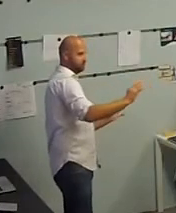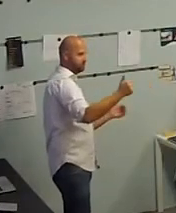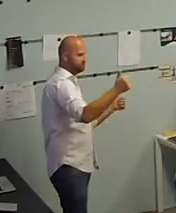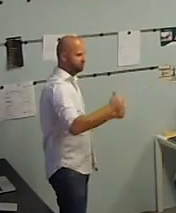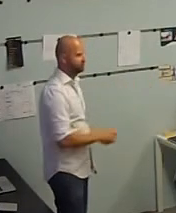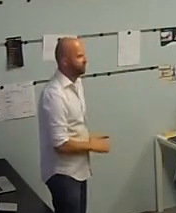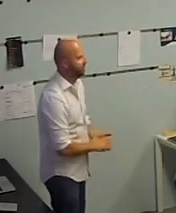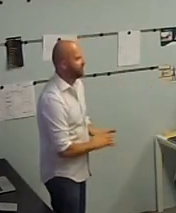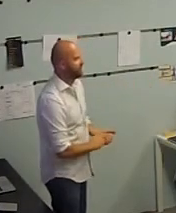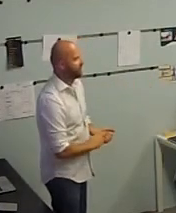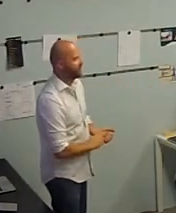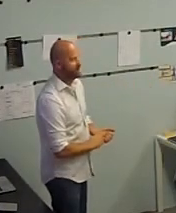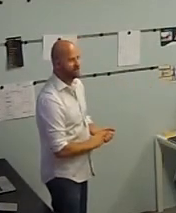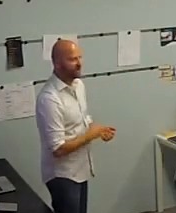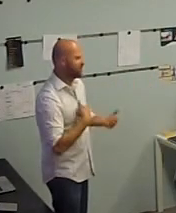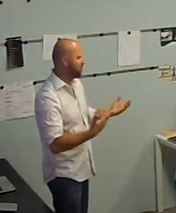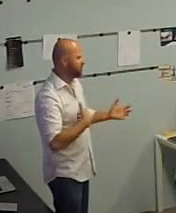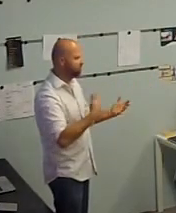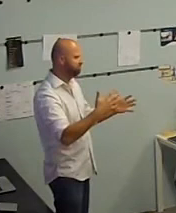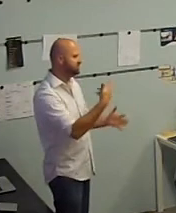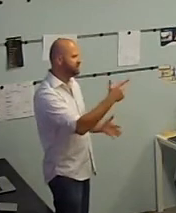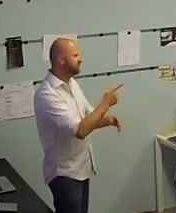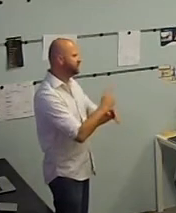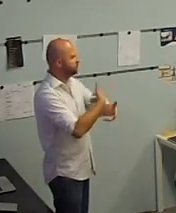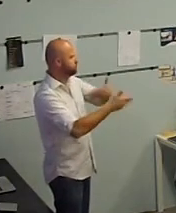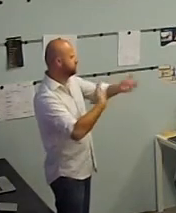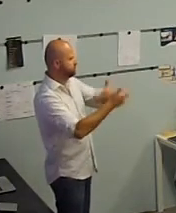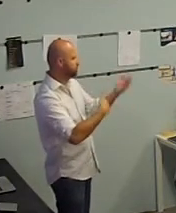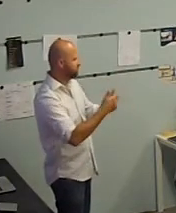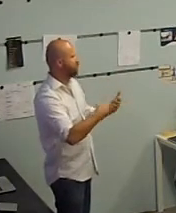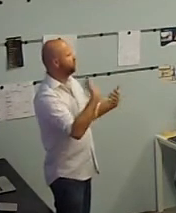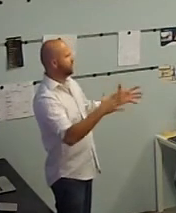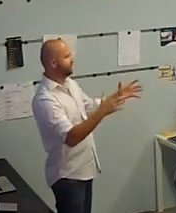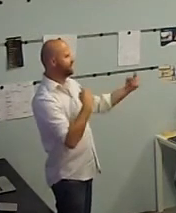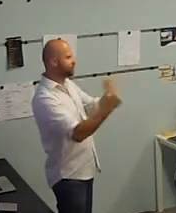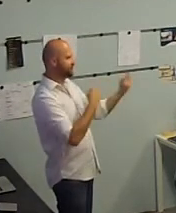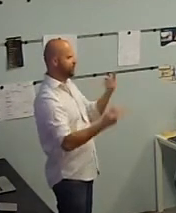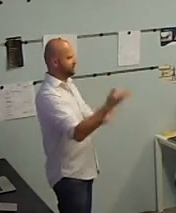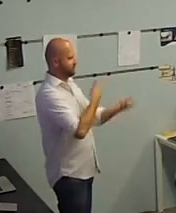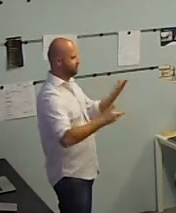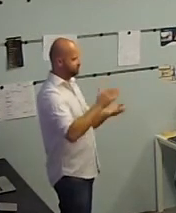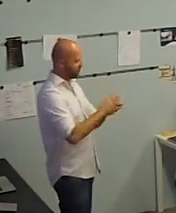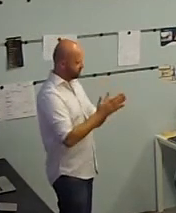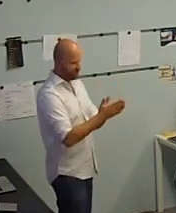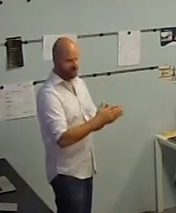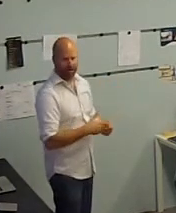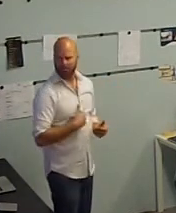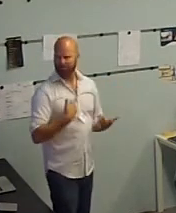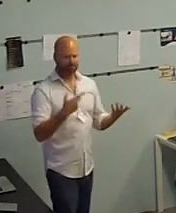Seht ihr mich auf den verschiedenen Bildschirmen? Also wir wollen einfach 20 Minuten uns vorstellen und